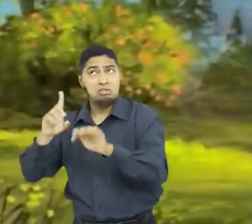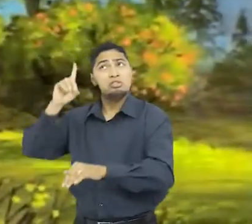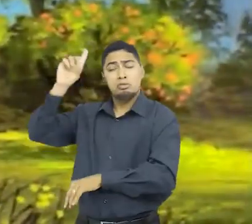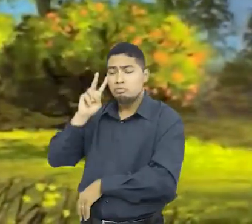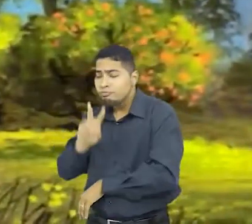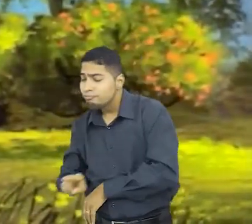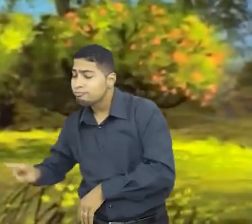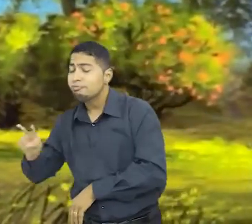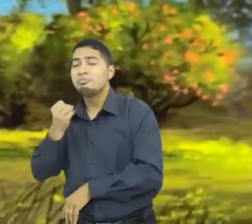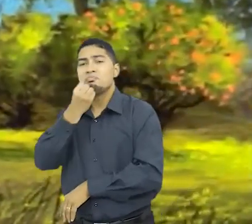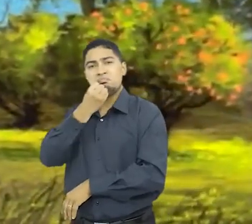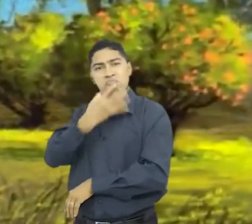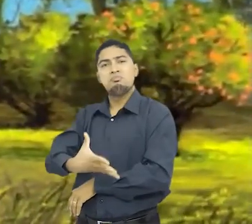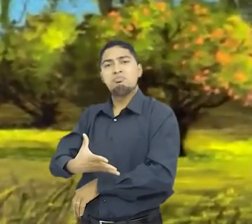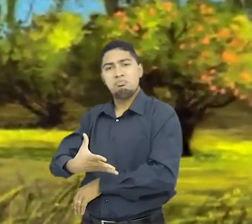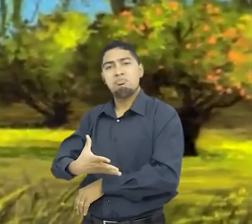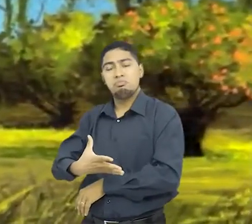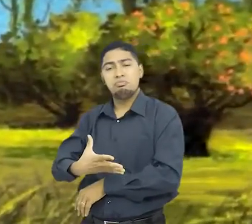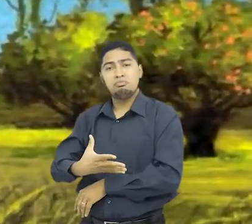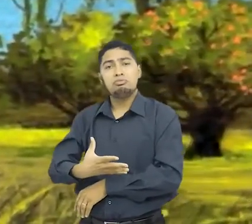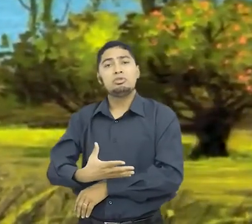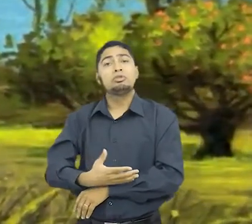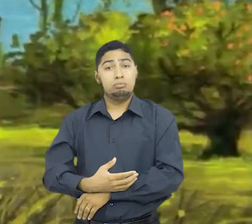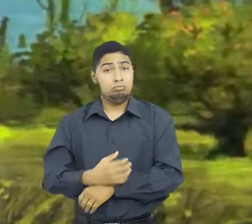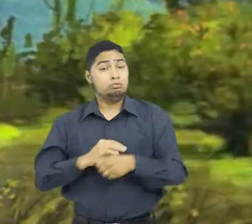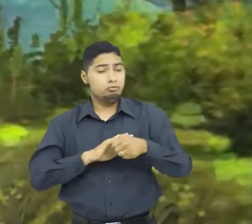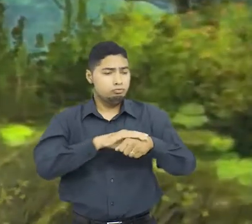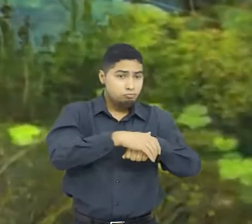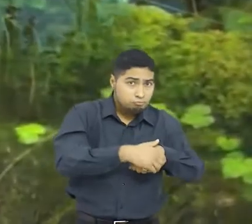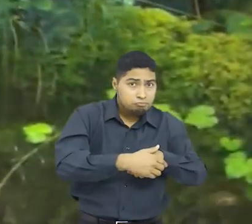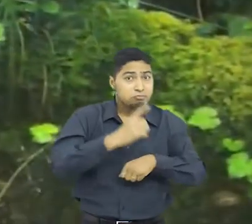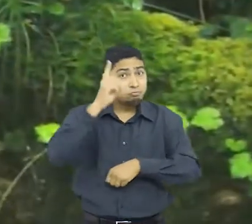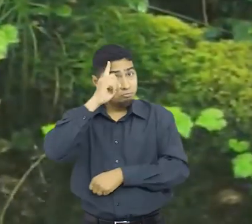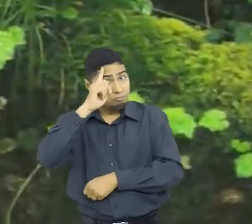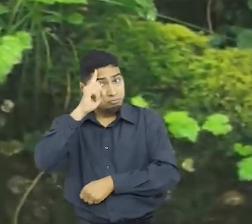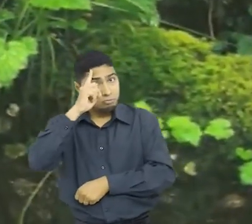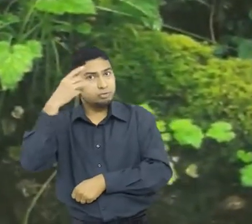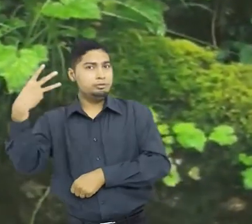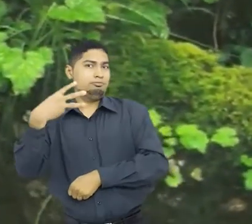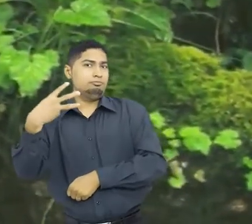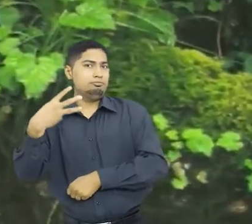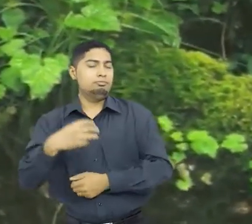Deus viu que tudo era bom. E foi a noite e a manhã do terceiro dia.